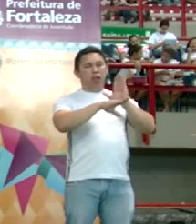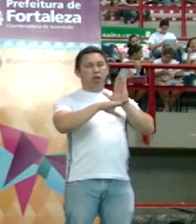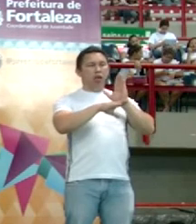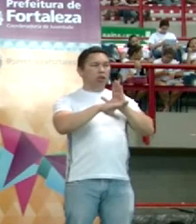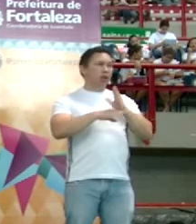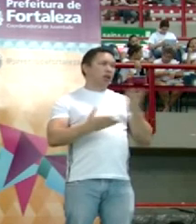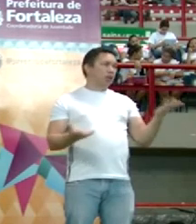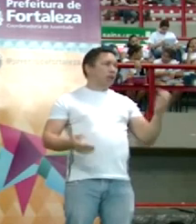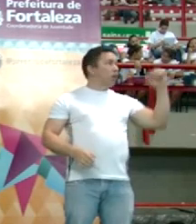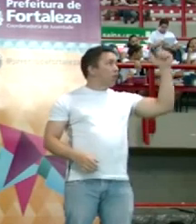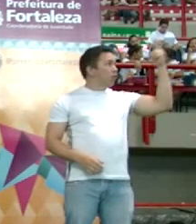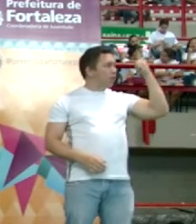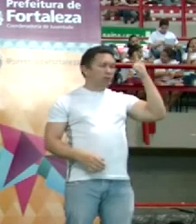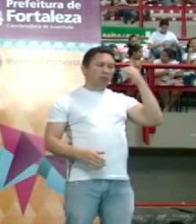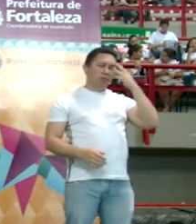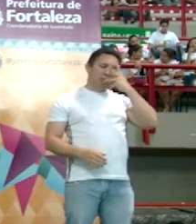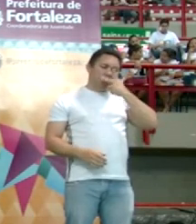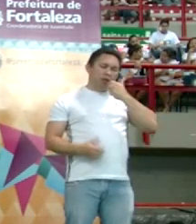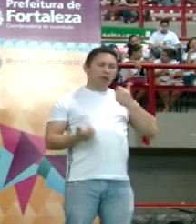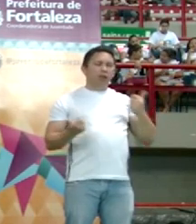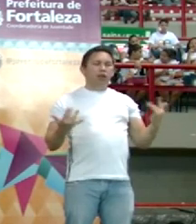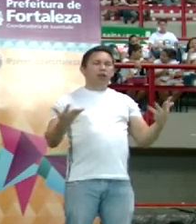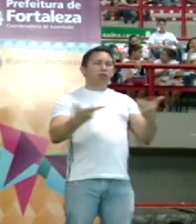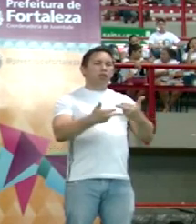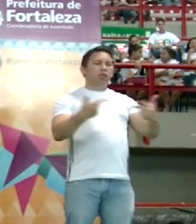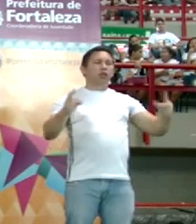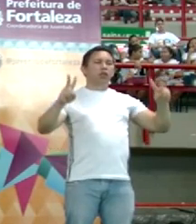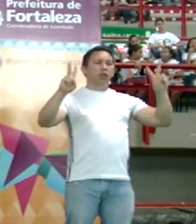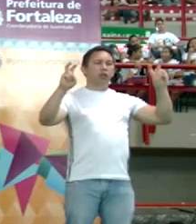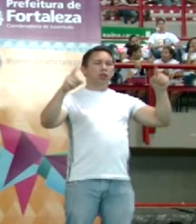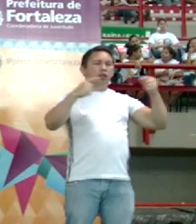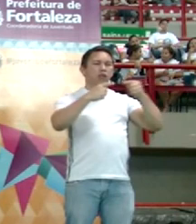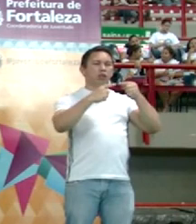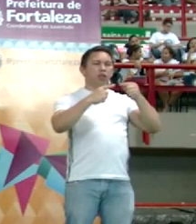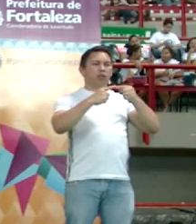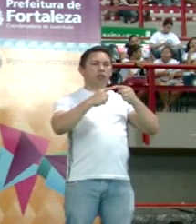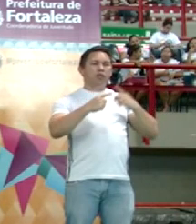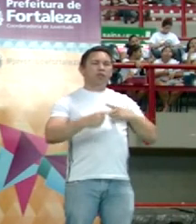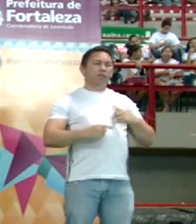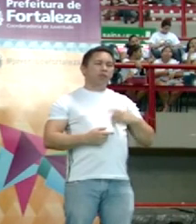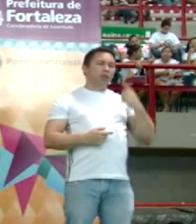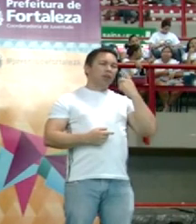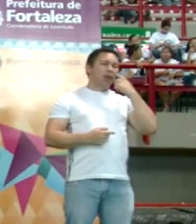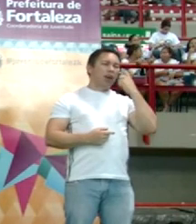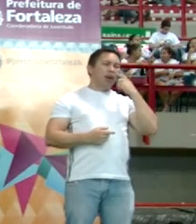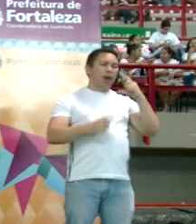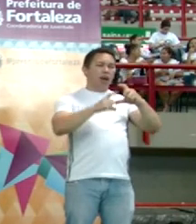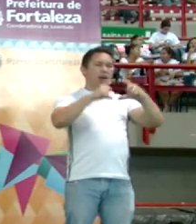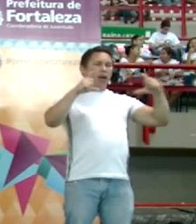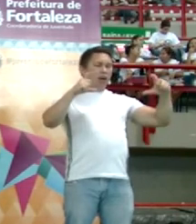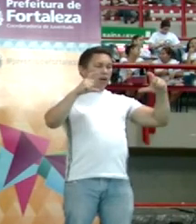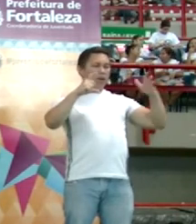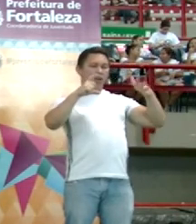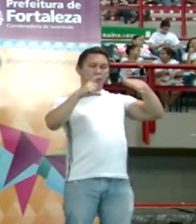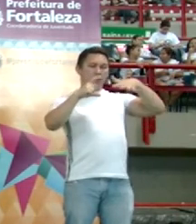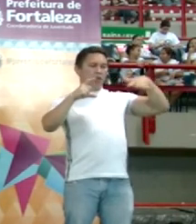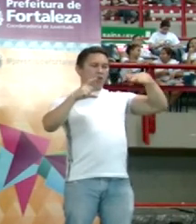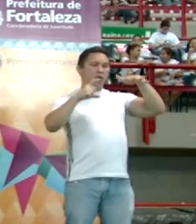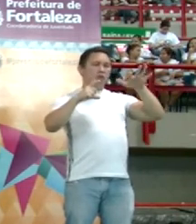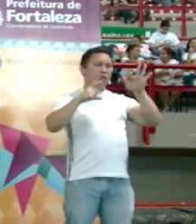maravilhosa e ensolarada é alguma coisa sobre as funções da linguagem. Tudo